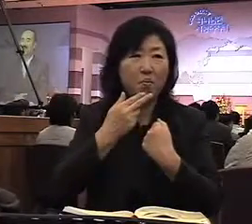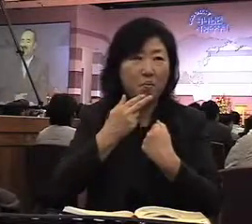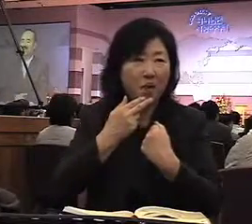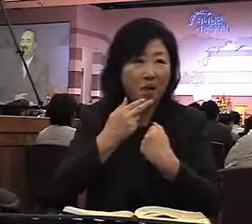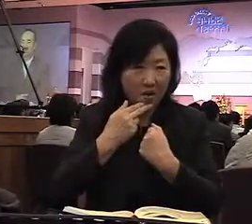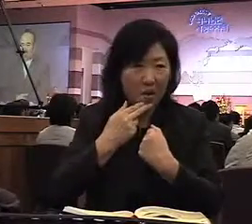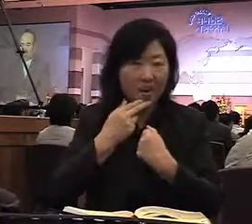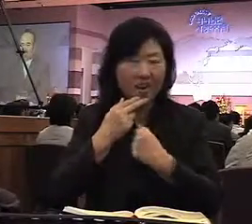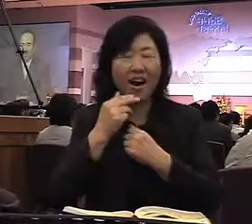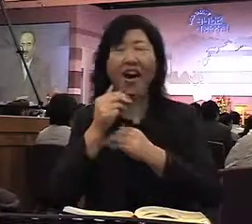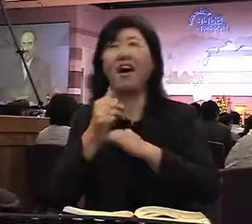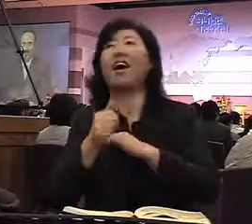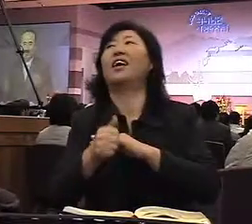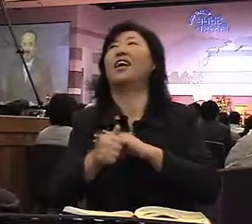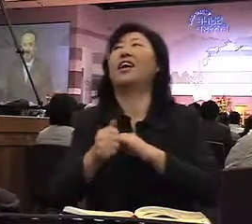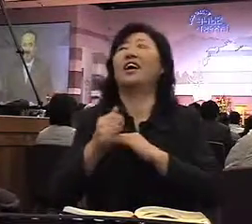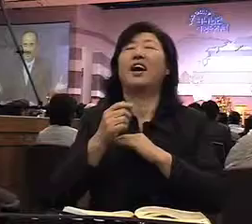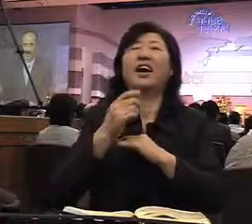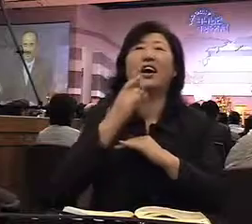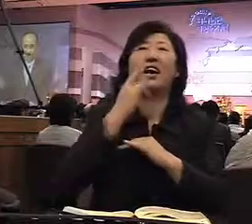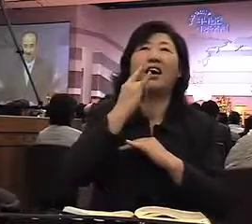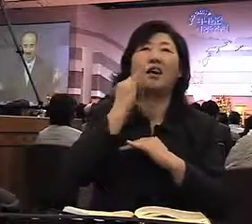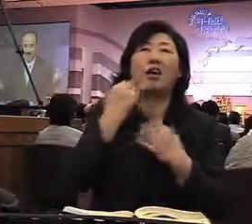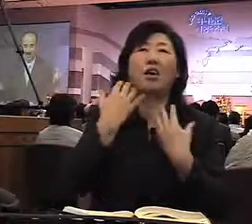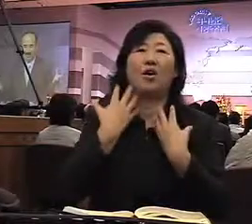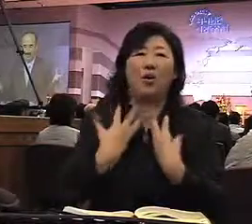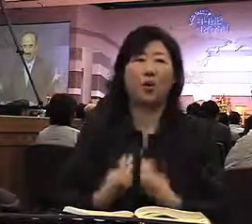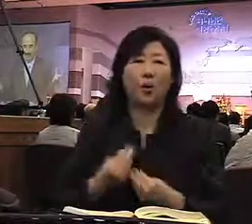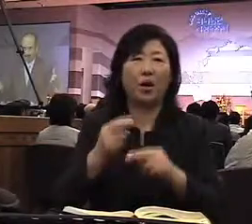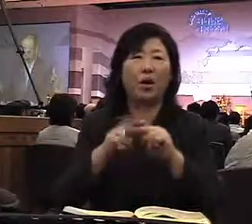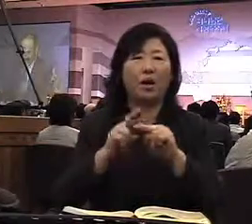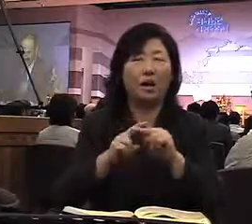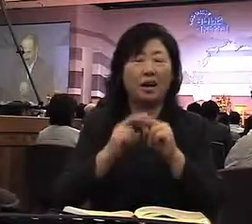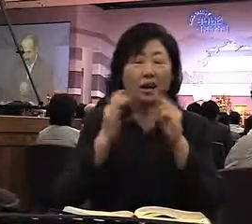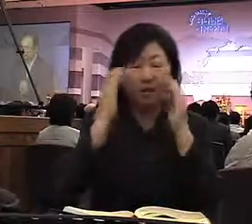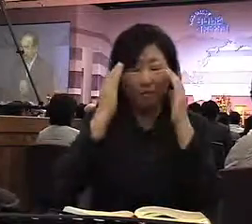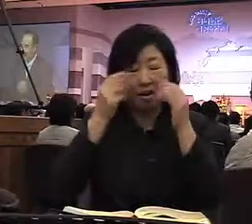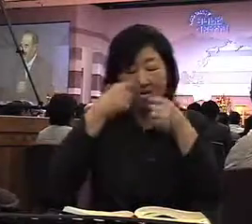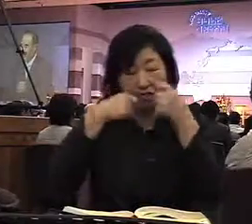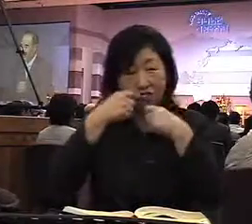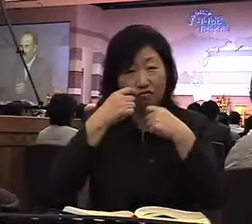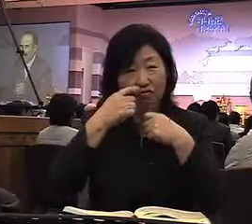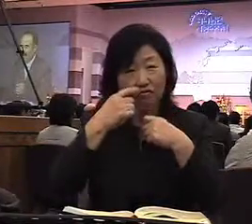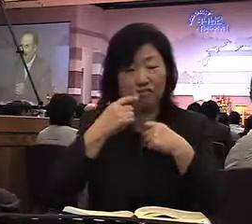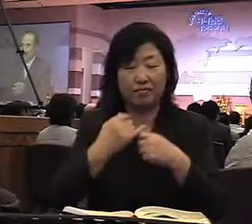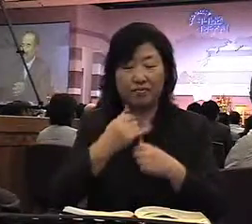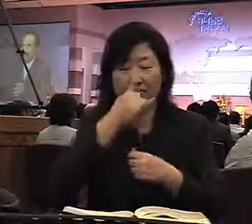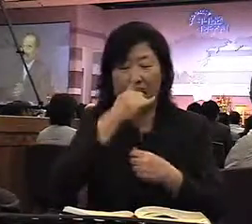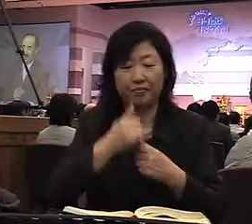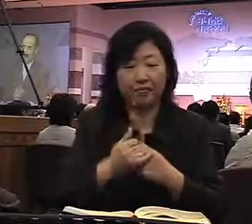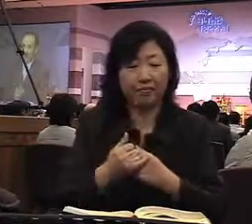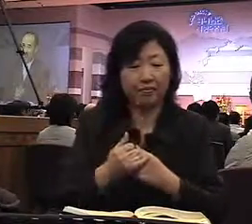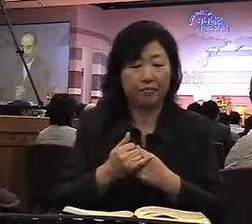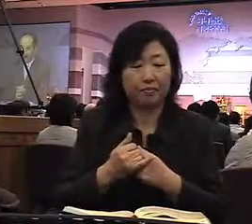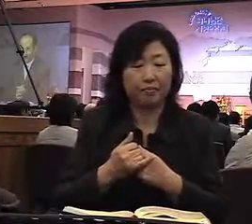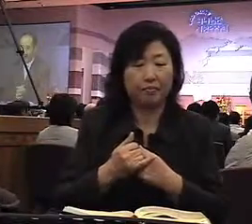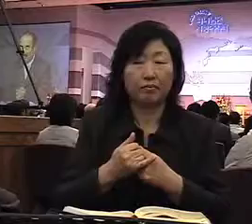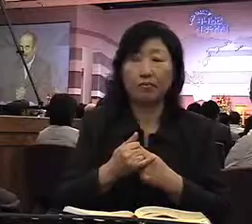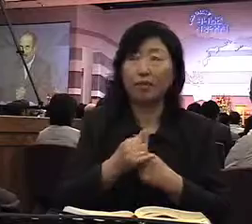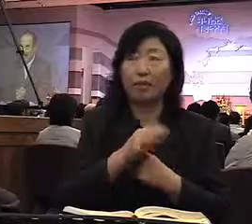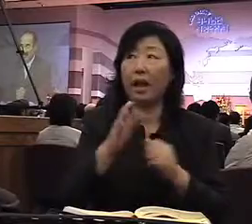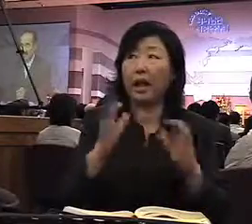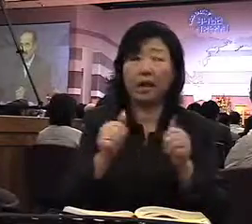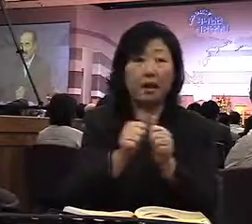더 고통을 당했죠. 그렇죠? 저희 엄마는 주저앉아서 막 울었죠. 근데 놀랍게도 우리 하나님은요 우리 집